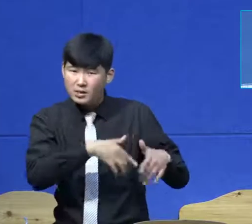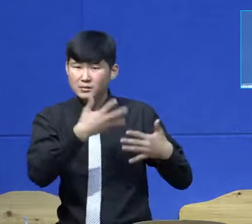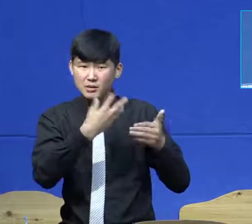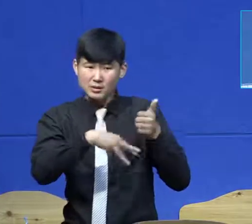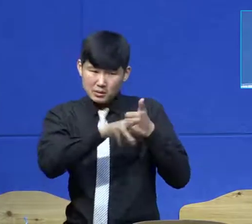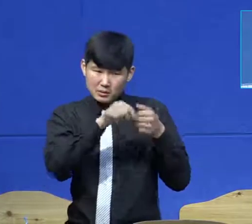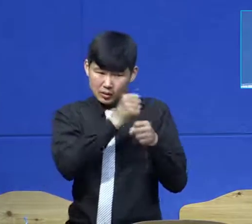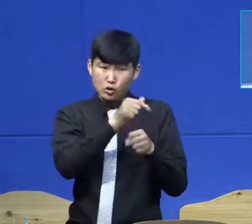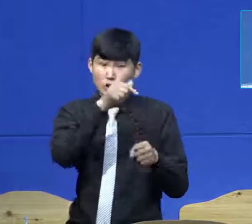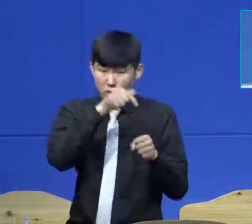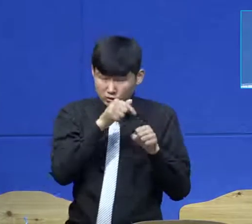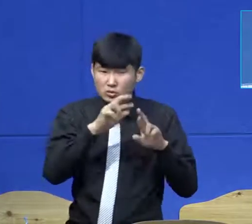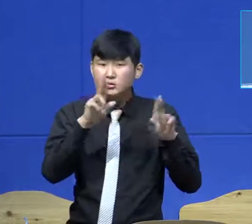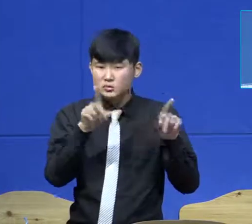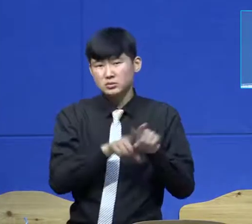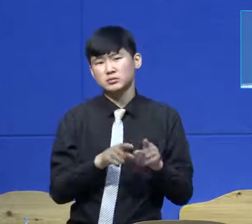мэдээний ажил одоо ч ихсэн